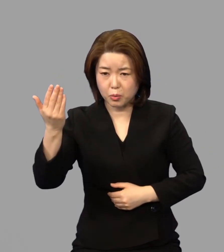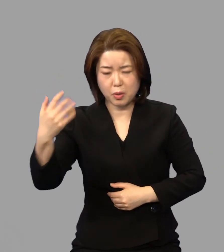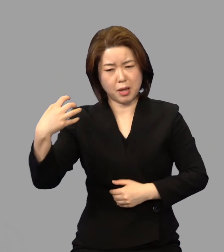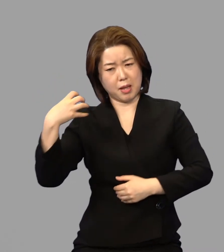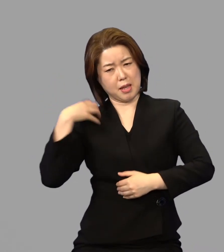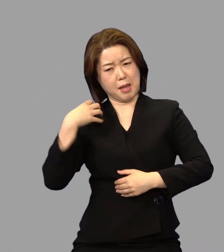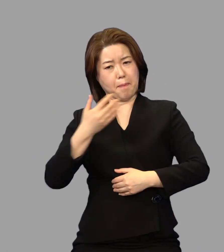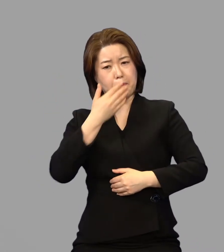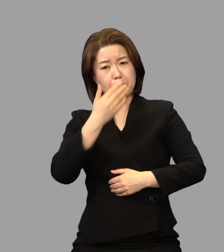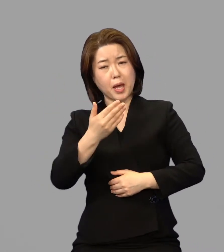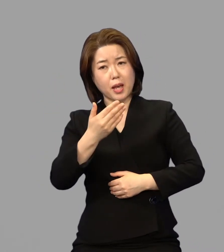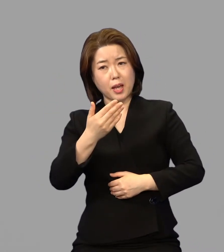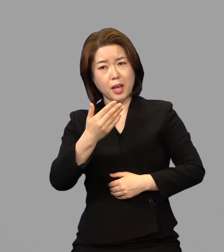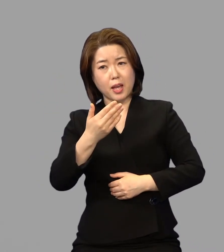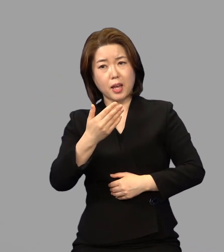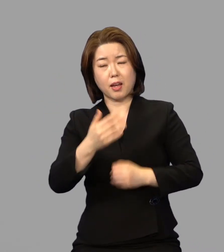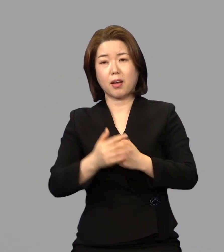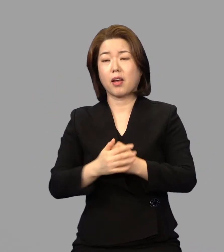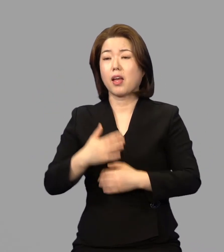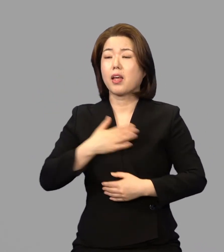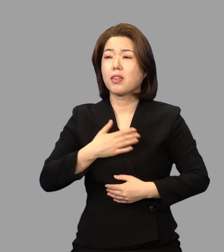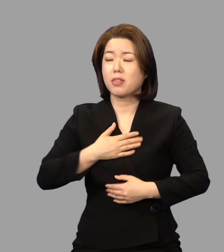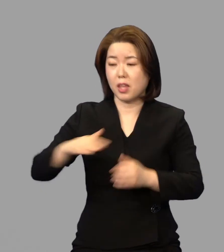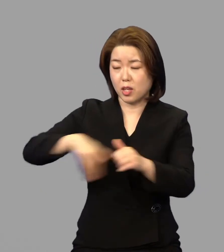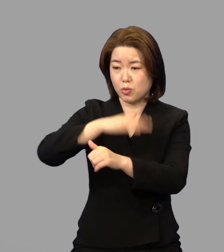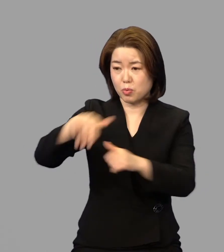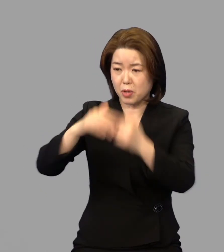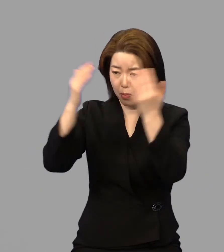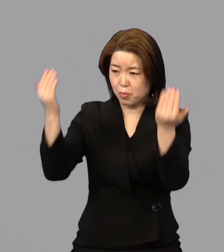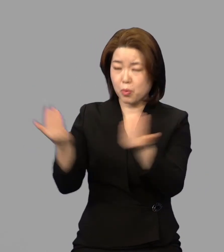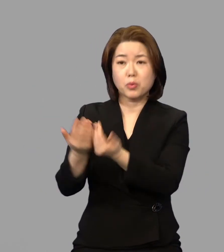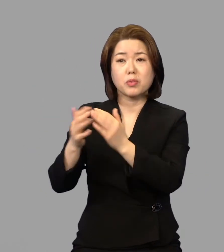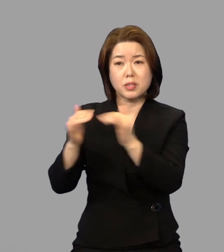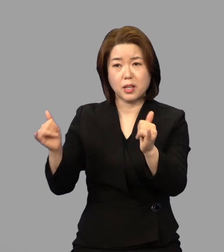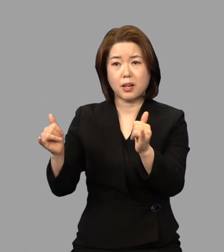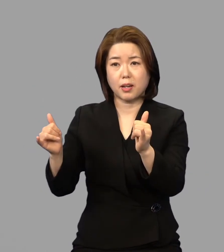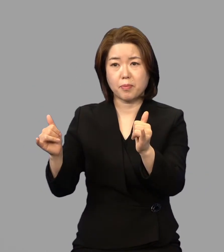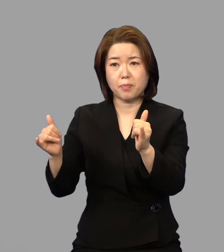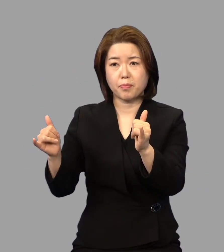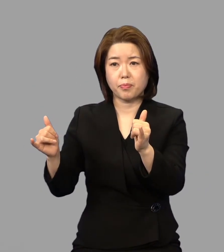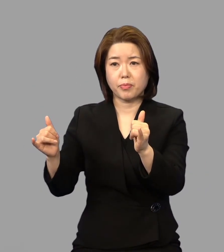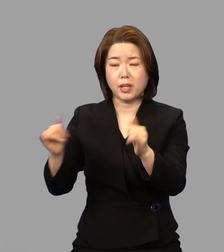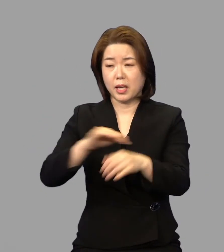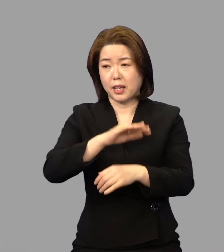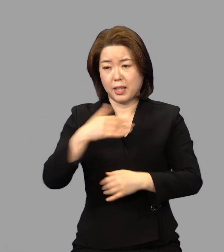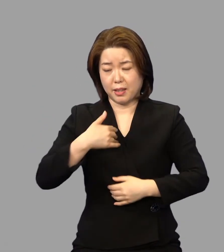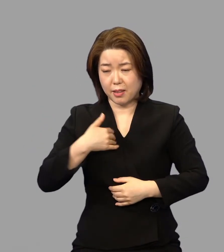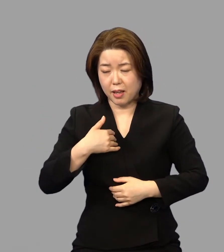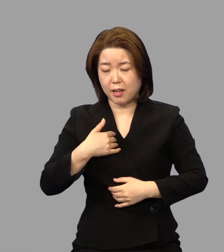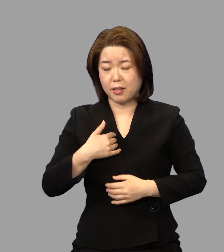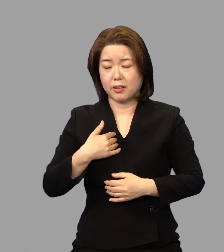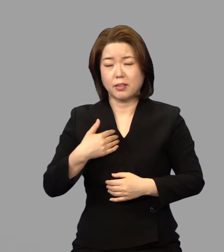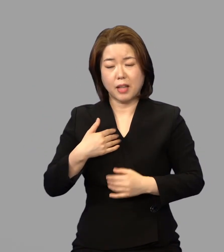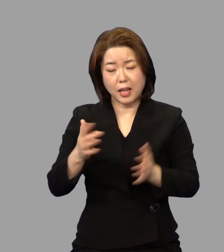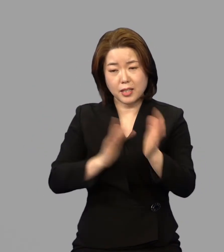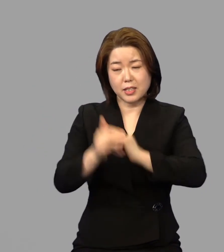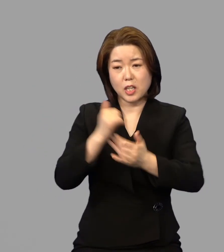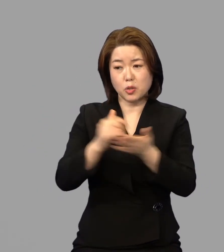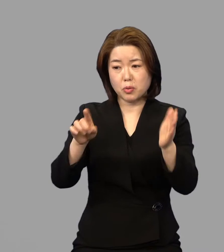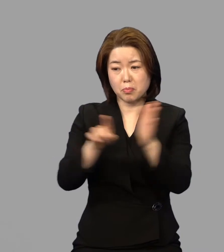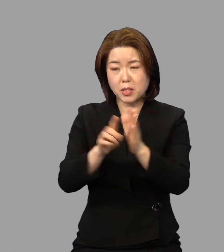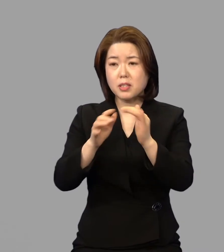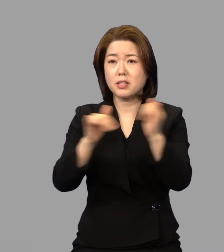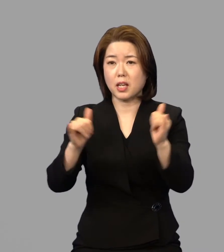있을까? 내 주변에 있는 모든 사람들이 다 나는 예수 믿는 사람일 거라고 다